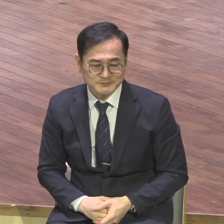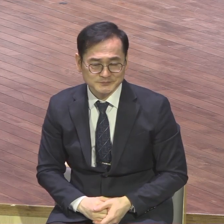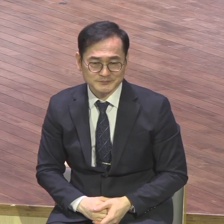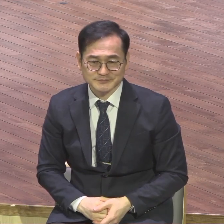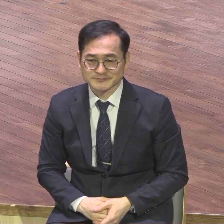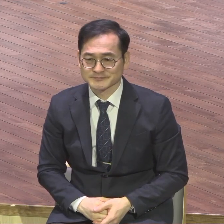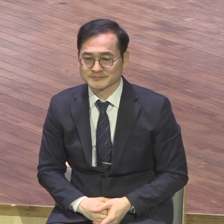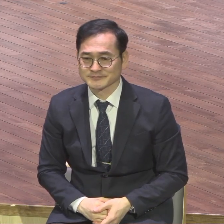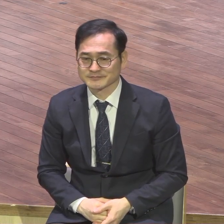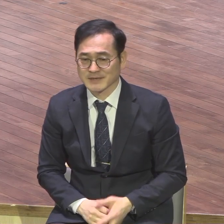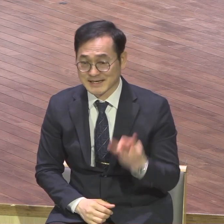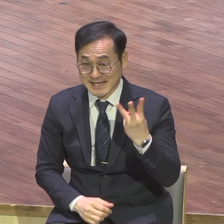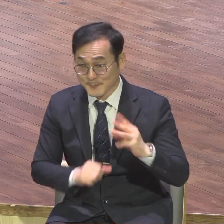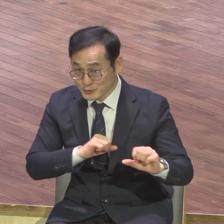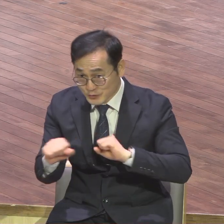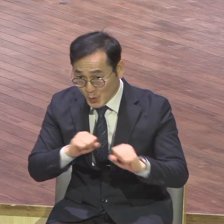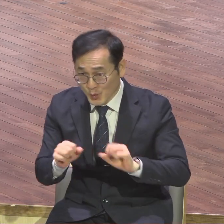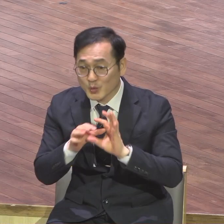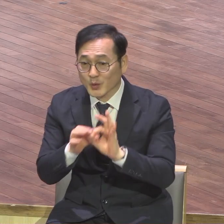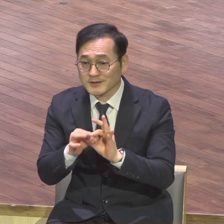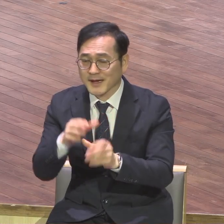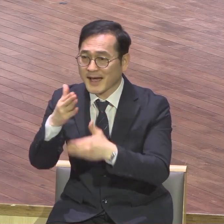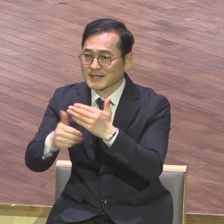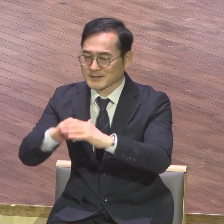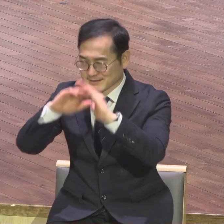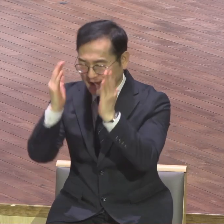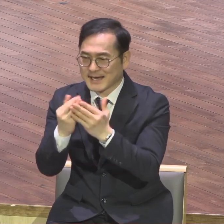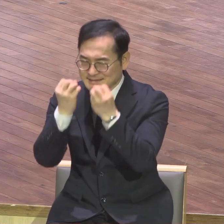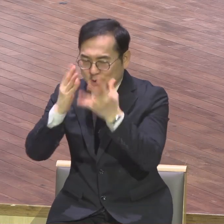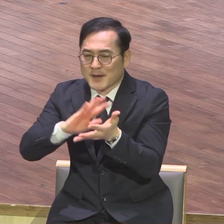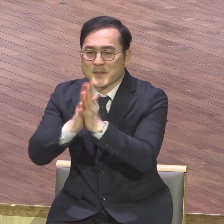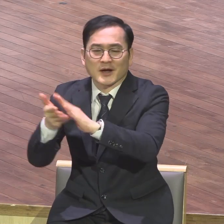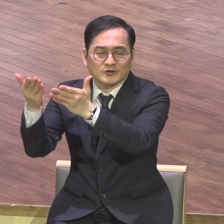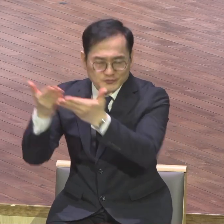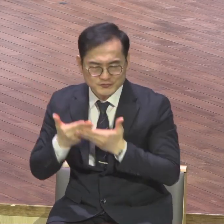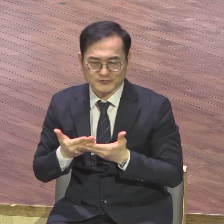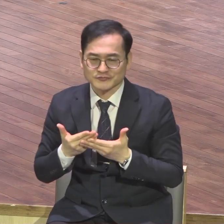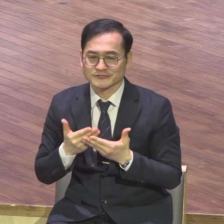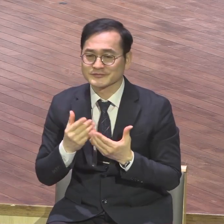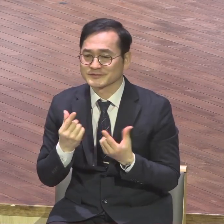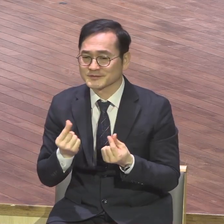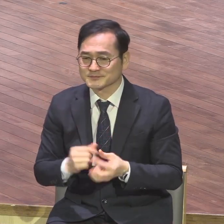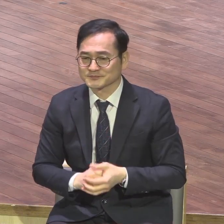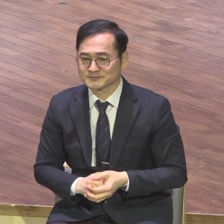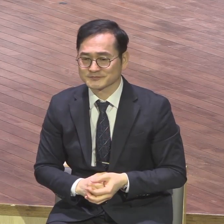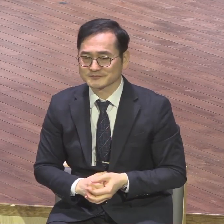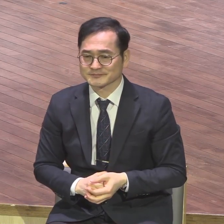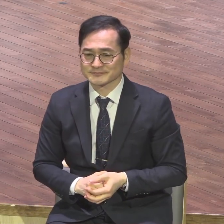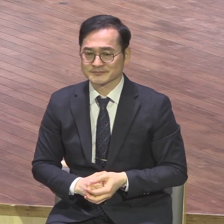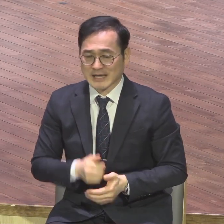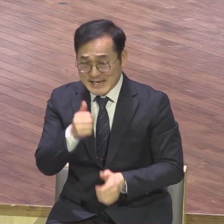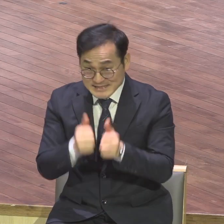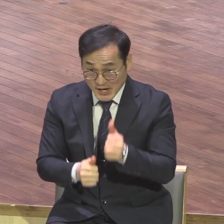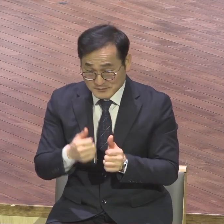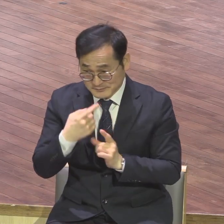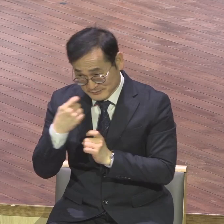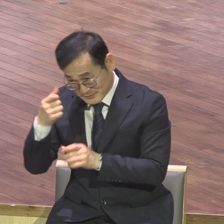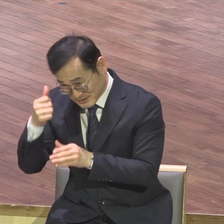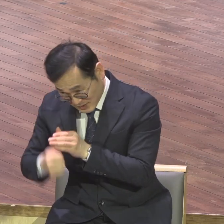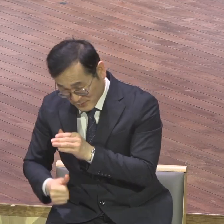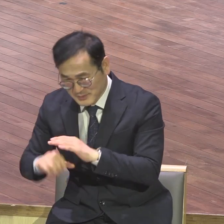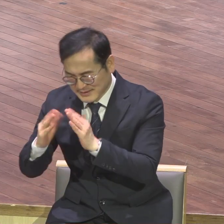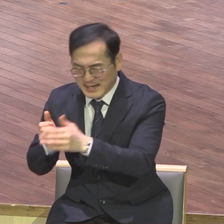하나님께서 여러분 한 사람 한 사람 다 치유해 주실 것입니다. 새롭게 주실 것이라고요. 감당치 못할 시험당 허락지 않으시고, 감당